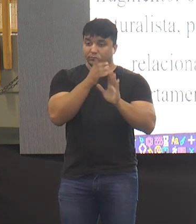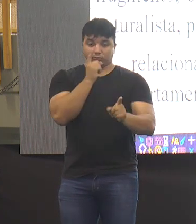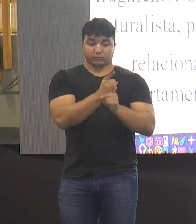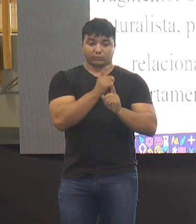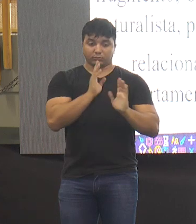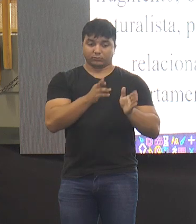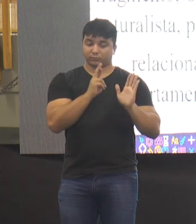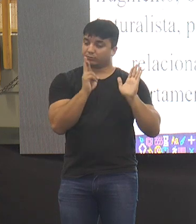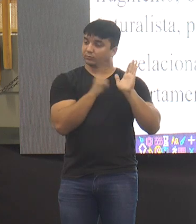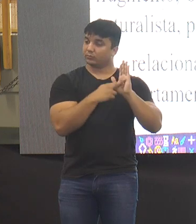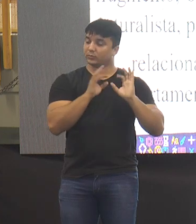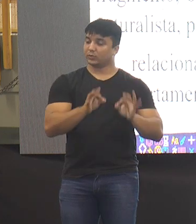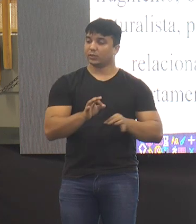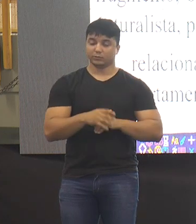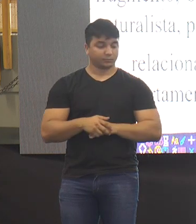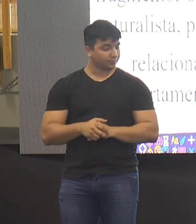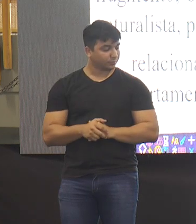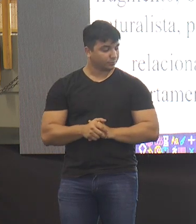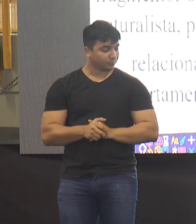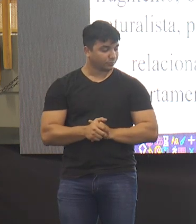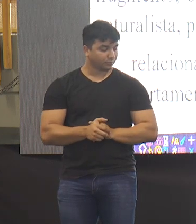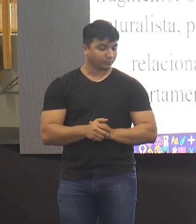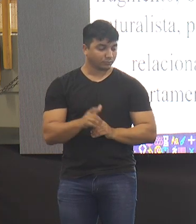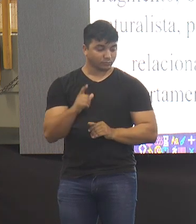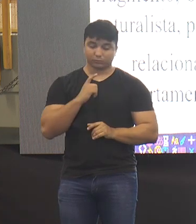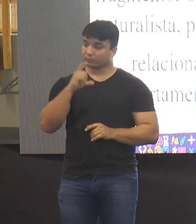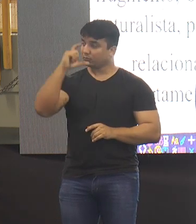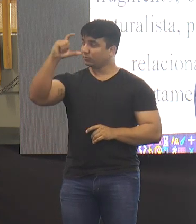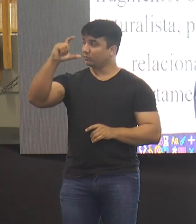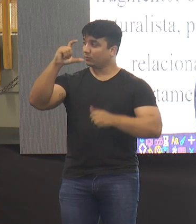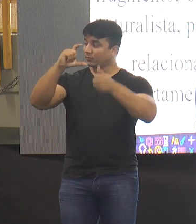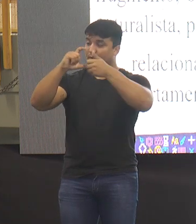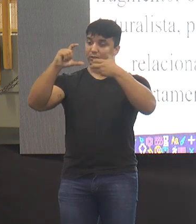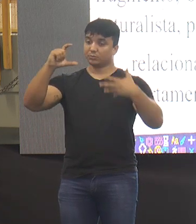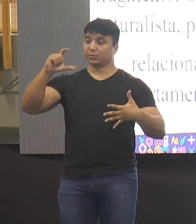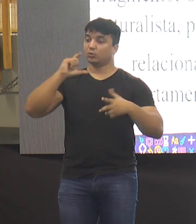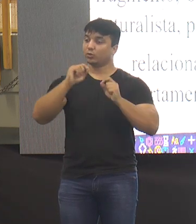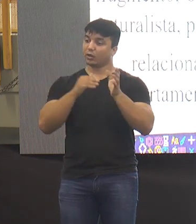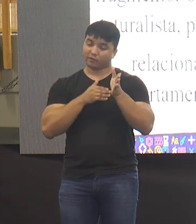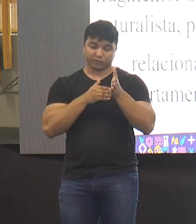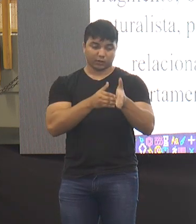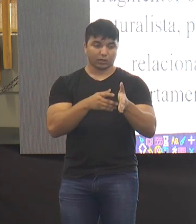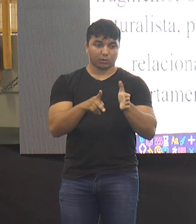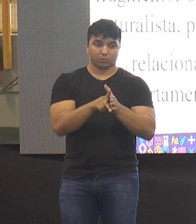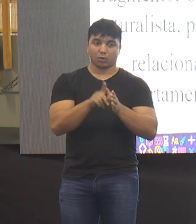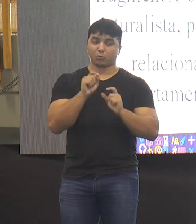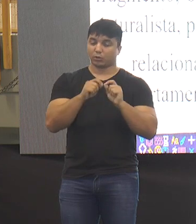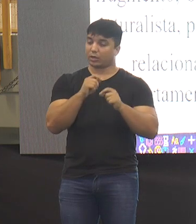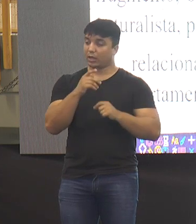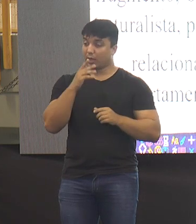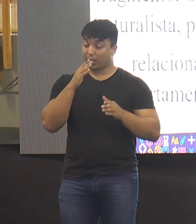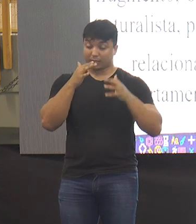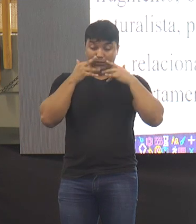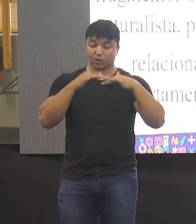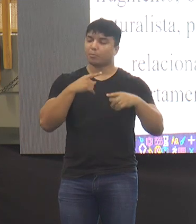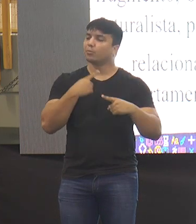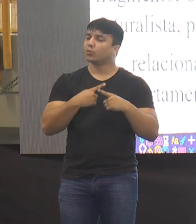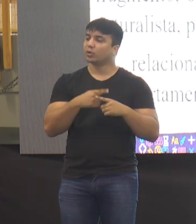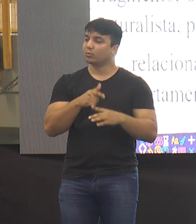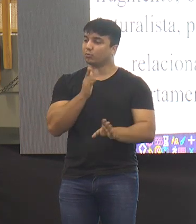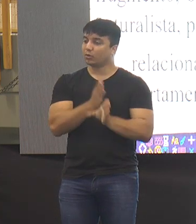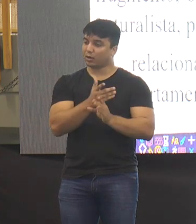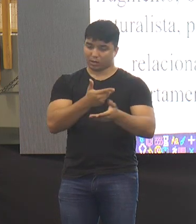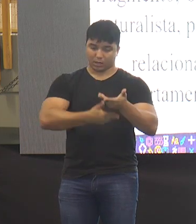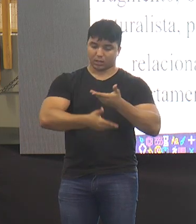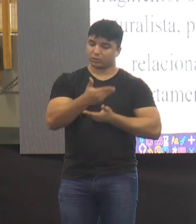achamos o item correto. Nesse fragmento, o narrador expressa fidelidade ao discurso naturalista, pois